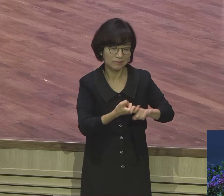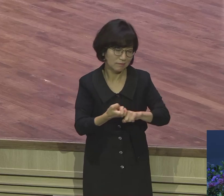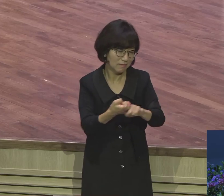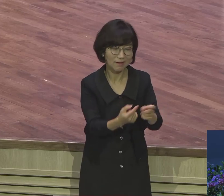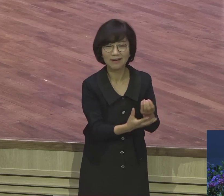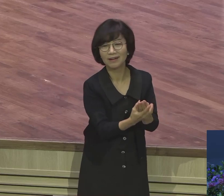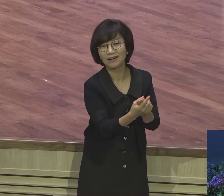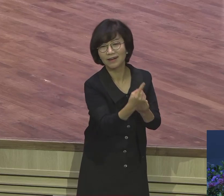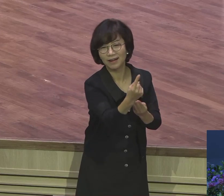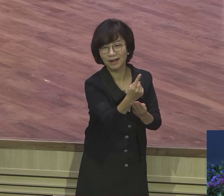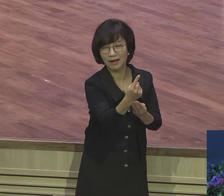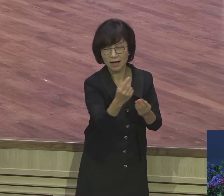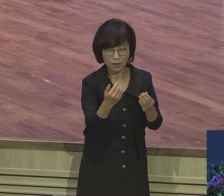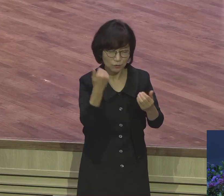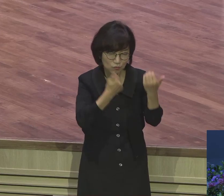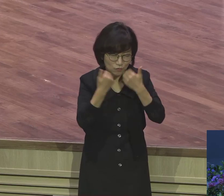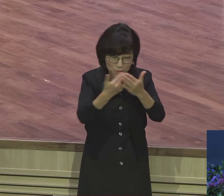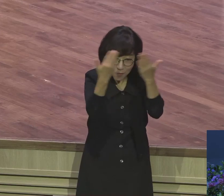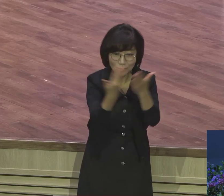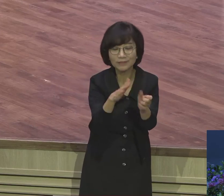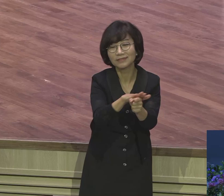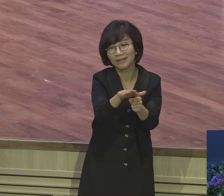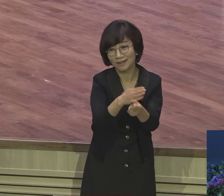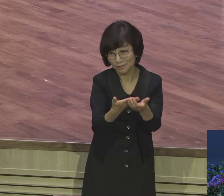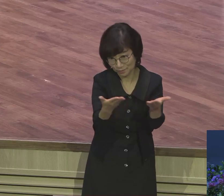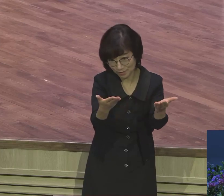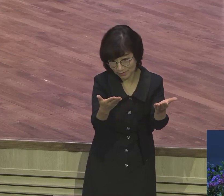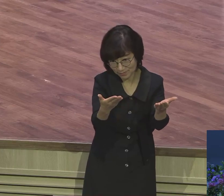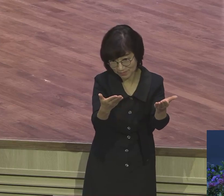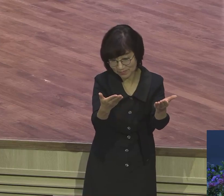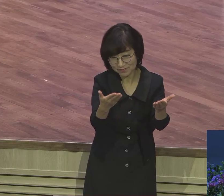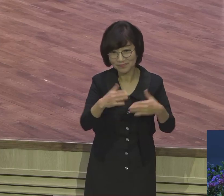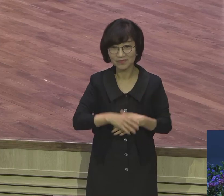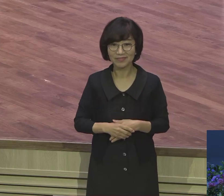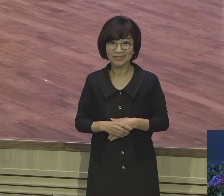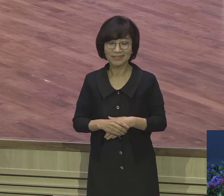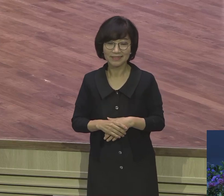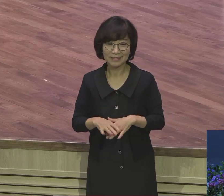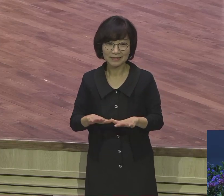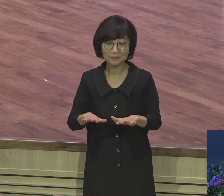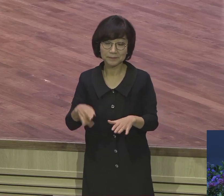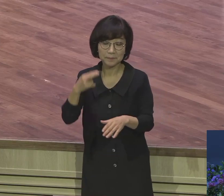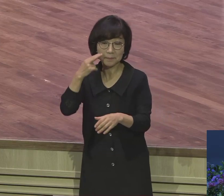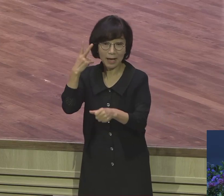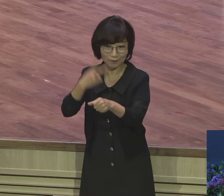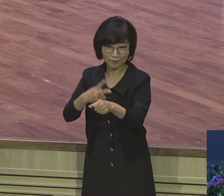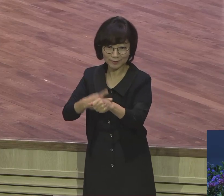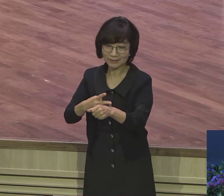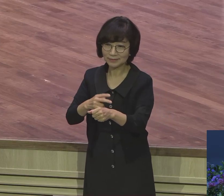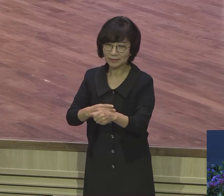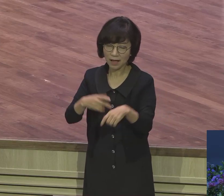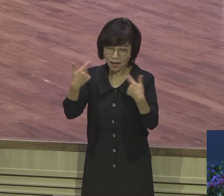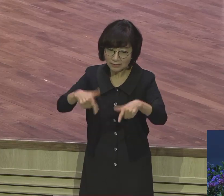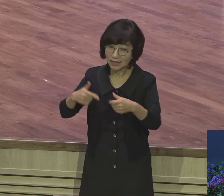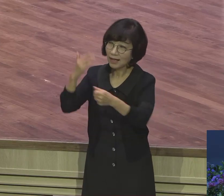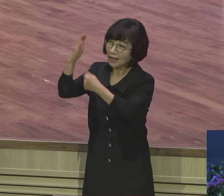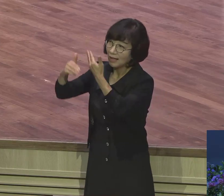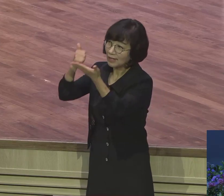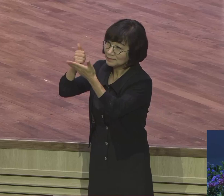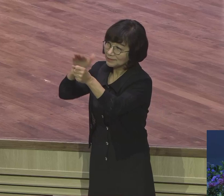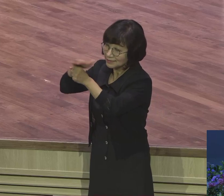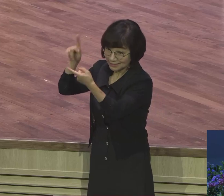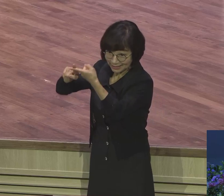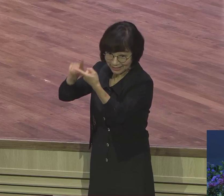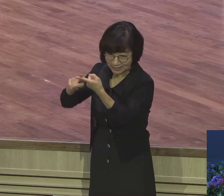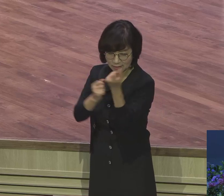모든 사람을 사랑하게 된다. 사도 바울은 로마서에서 지금까지 하나님의 사랑에 대해서 다양한 각도로 그렇게